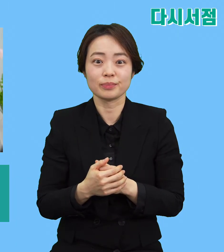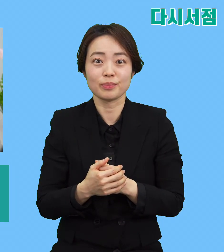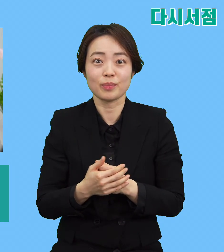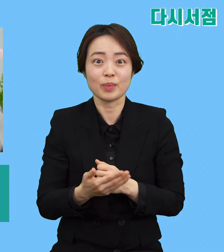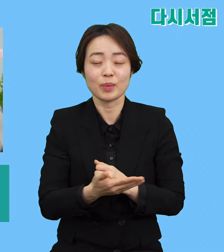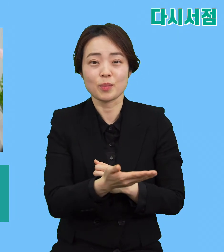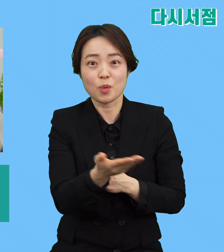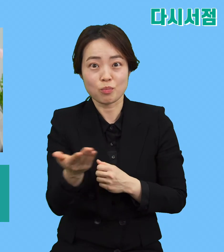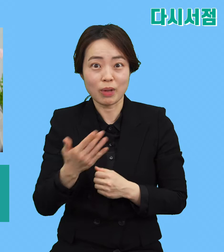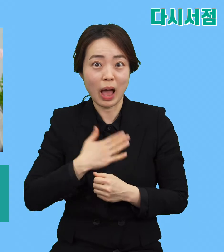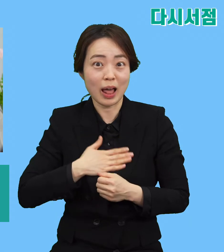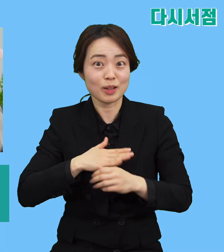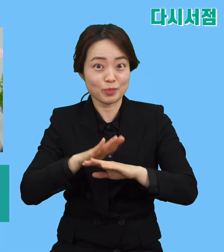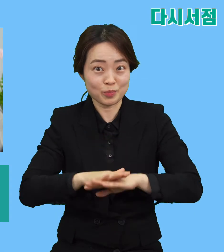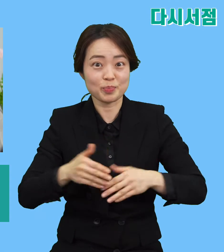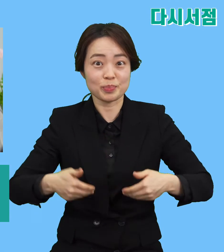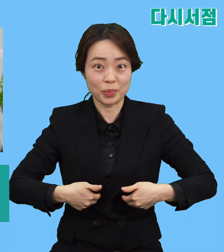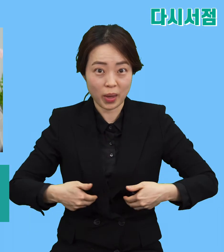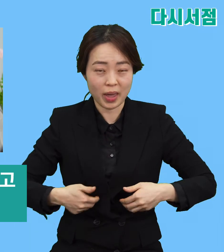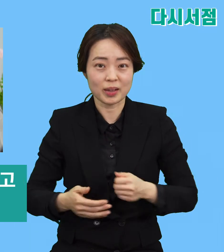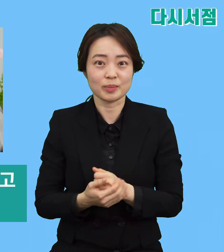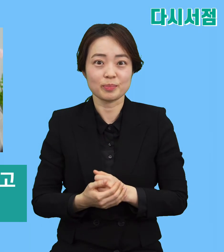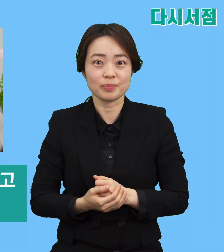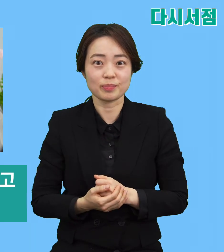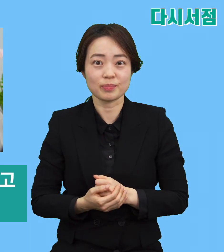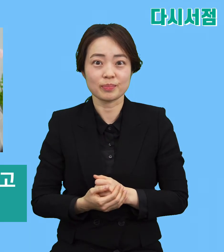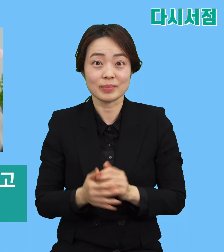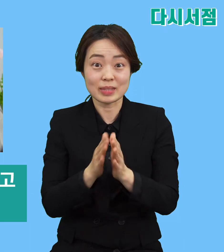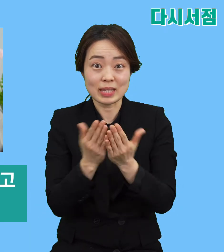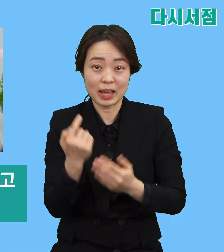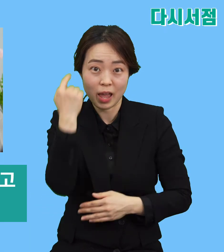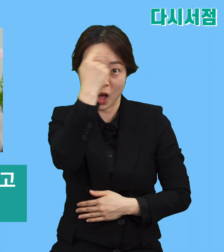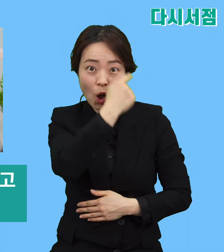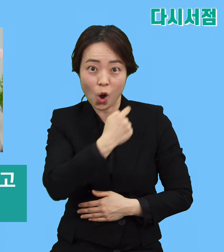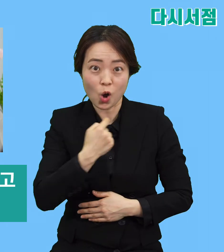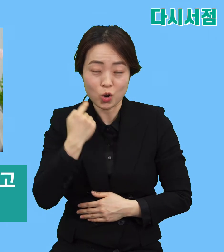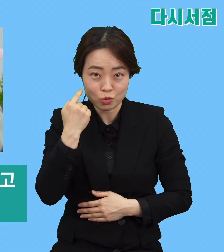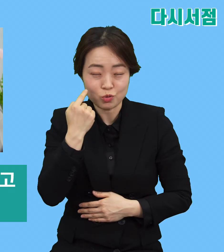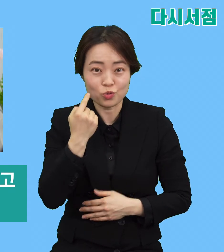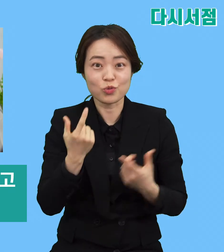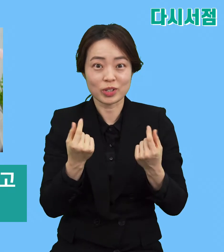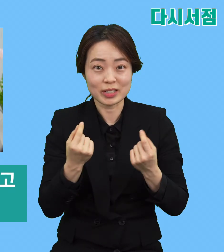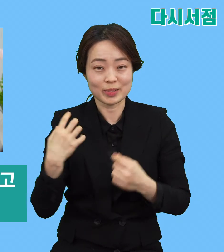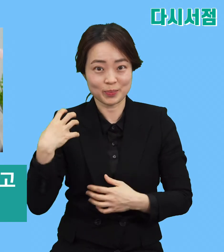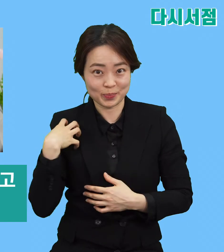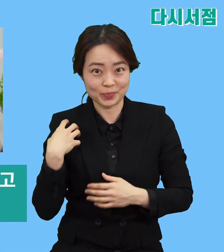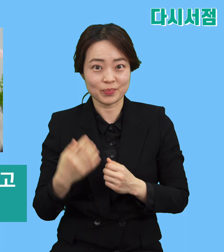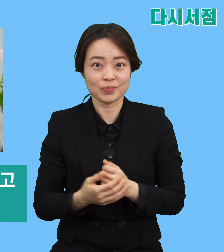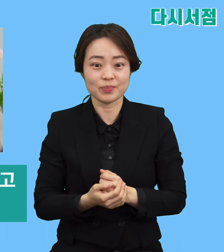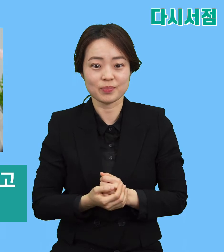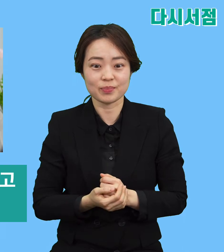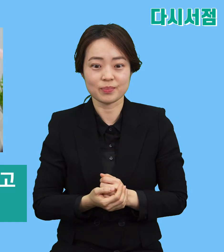짚고 넘어가야 할 게 있습니다. 바로 책의 두 번째 얼굴이라고 할 수 있는